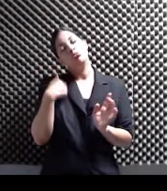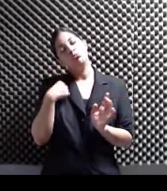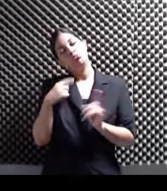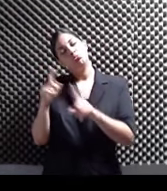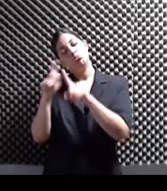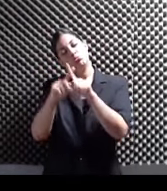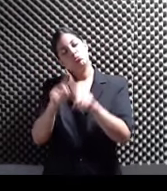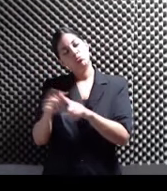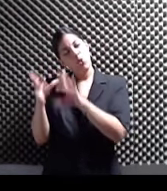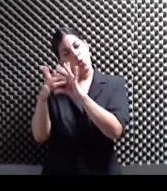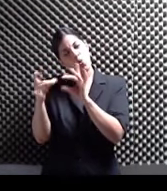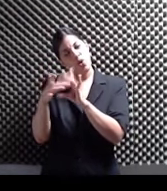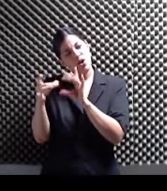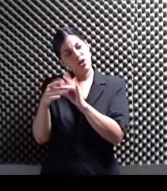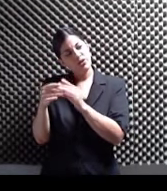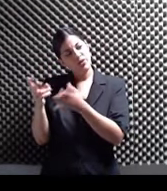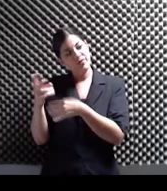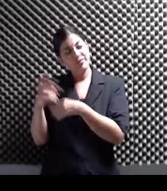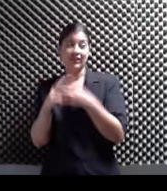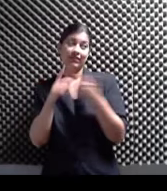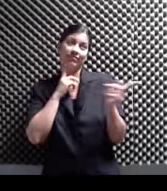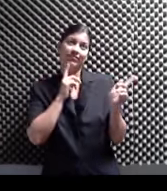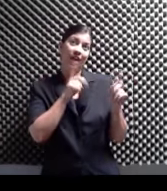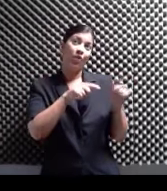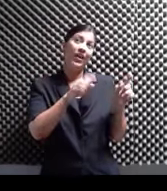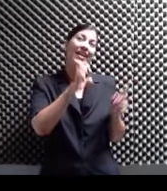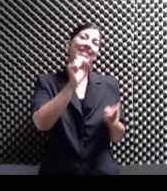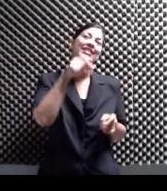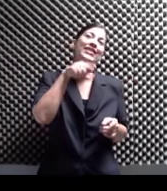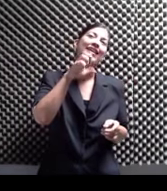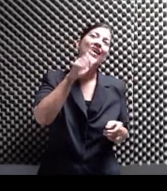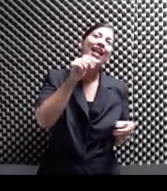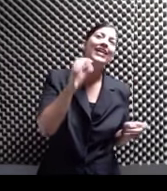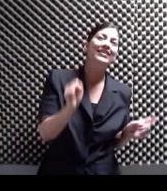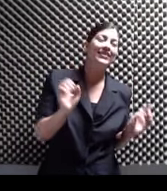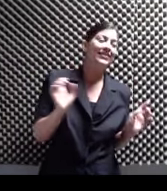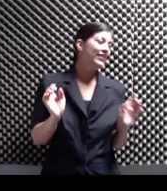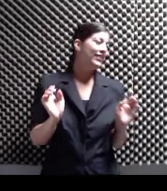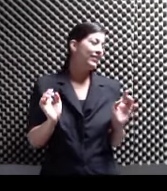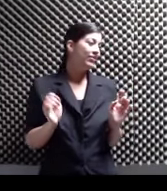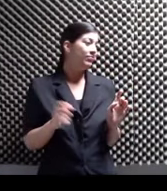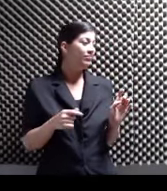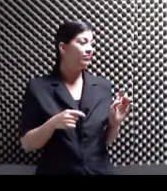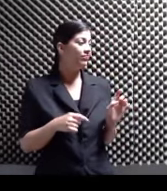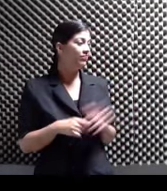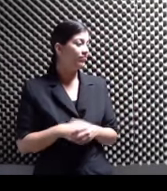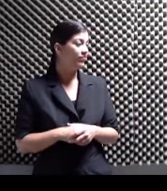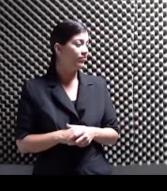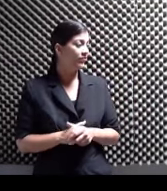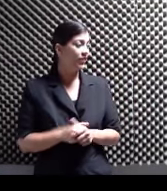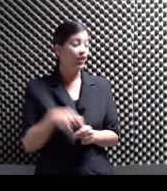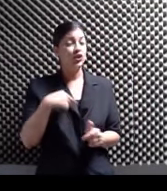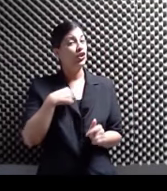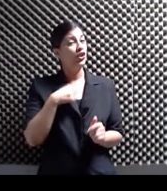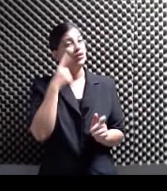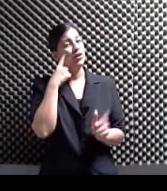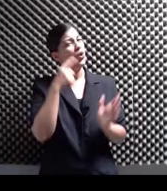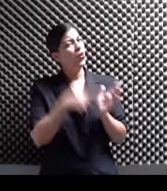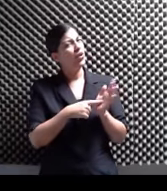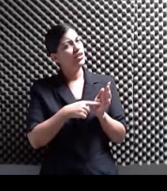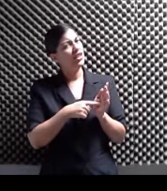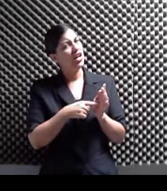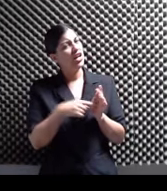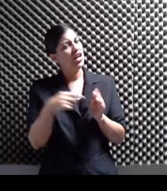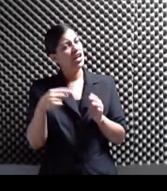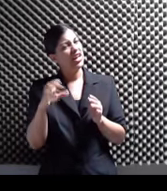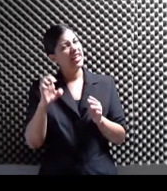en la... ¿Unas cuantas esquelas? ¿Cuántos cuentos? Pero yo todavía no me he dado cuenta de, no me había dado cuenta de las esquelas. Entonces, cuando yo releo